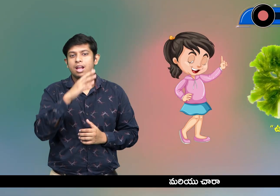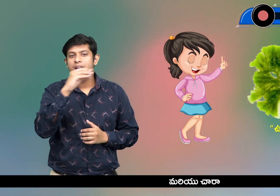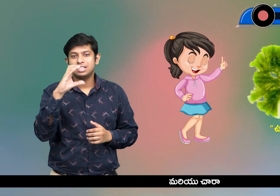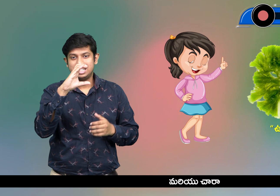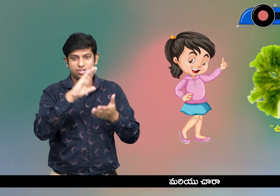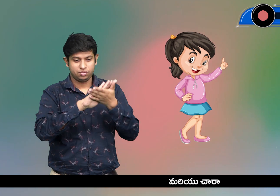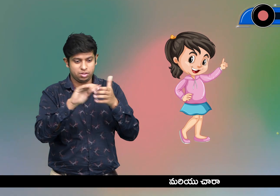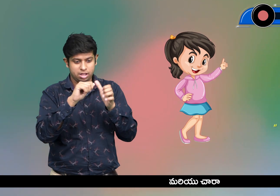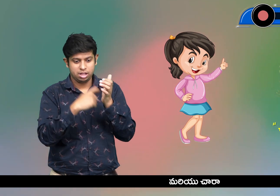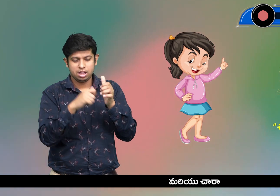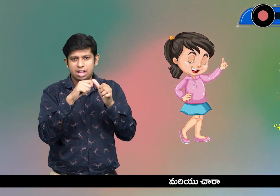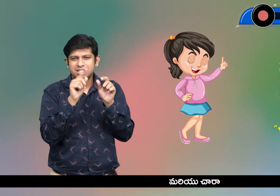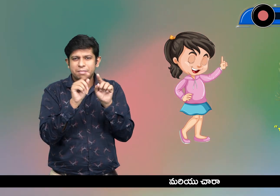మరియు చారా.